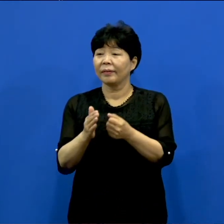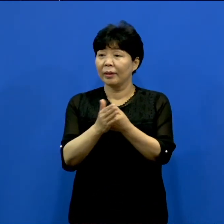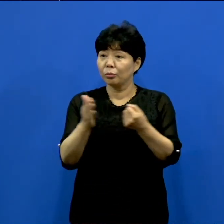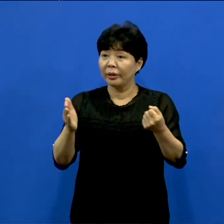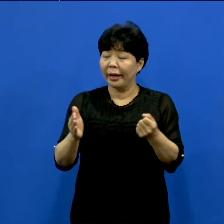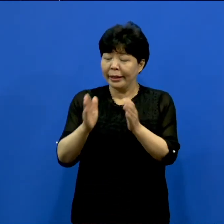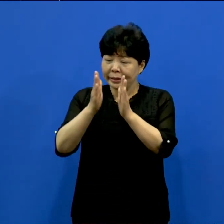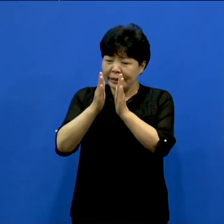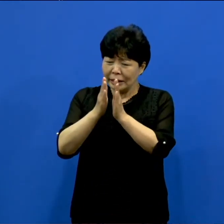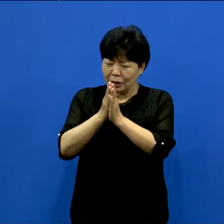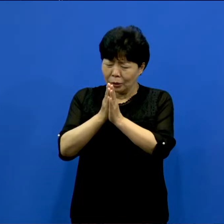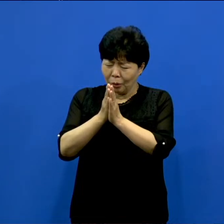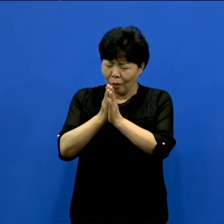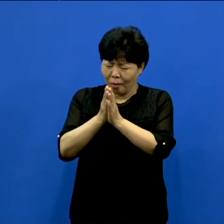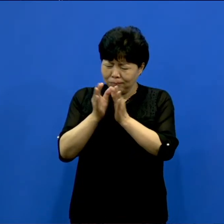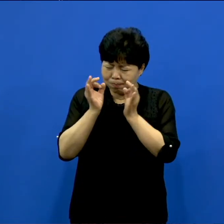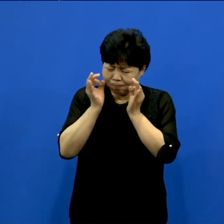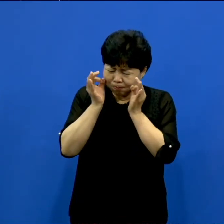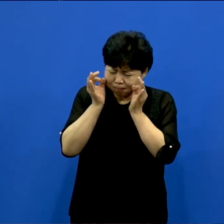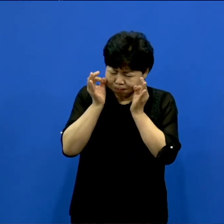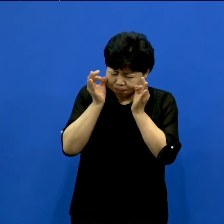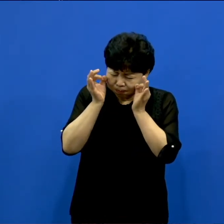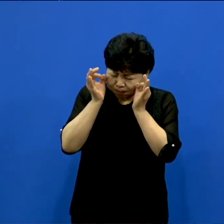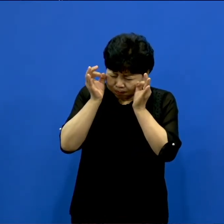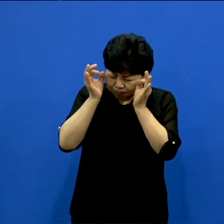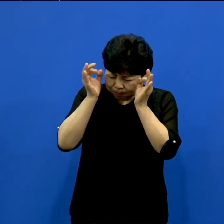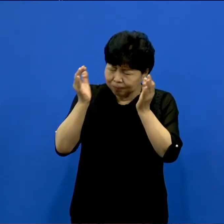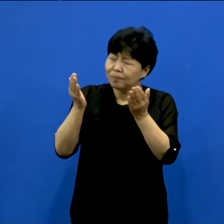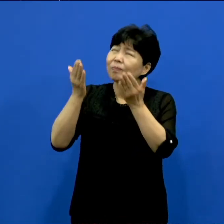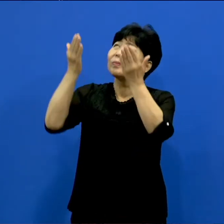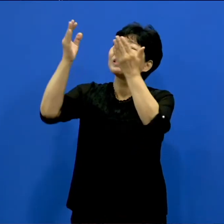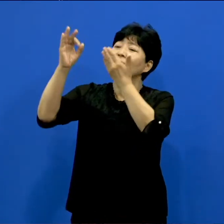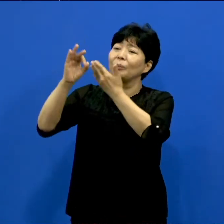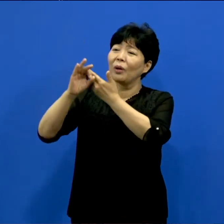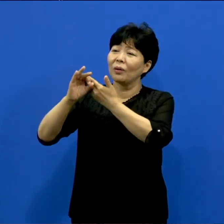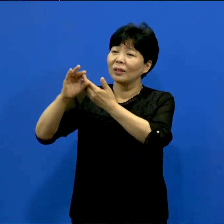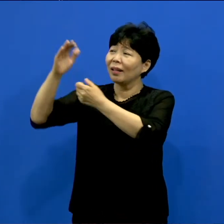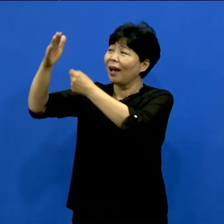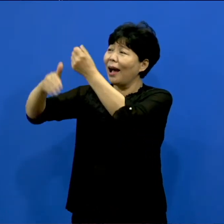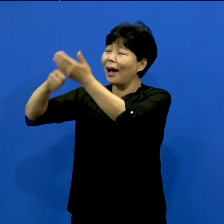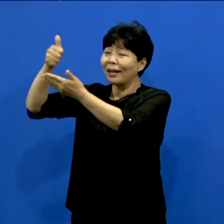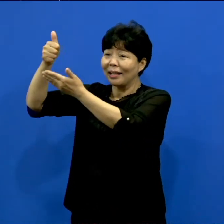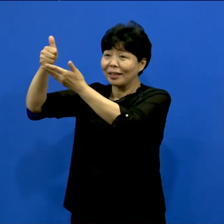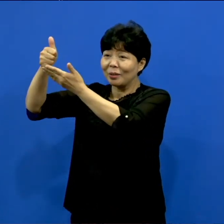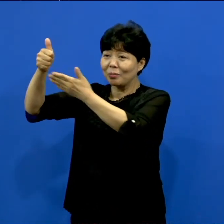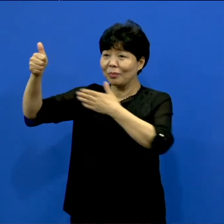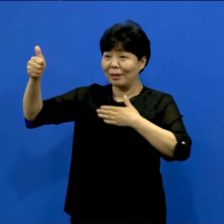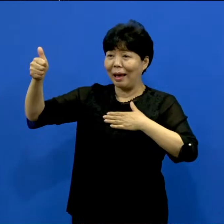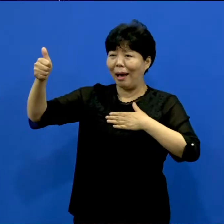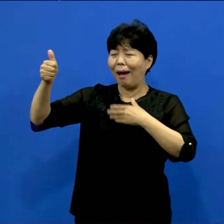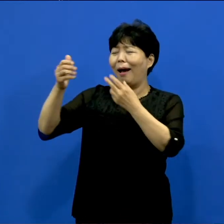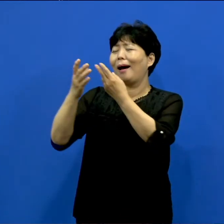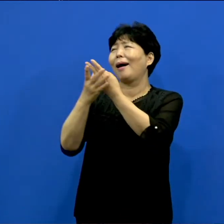깊이 빠지면 진짜 합일이 일어나는 거예요. 하나님과 내가 하나가 되는 거예요.